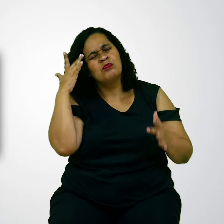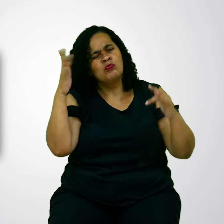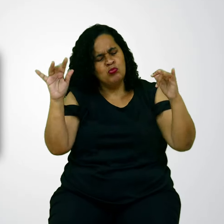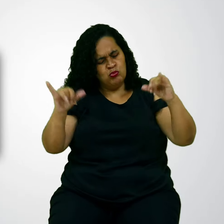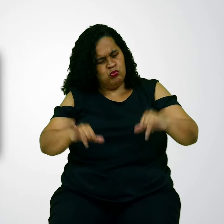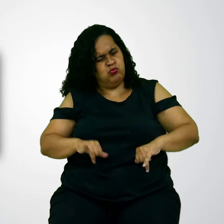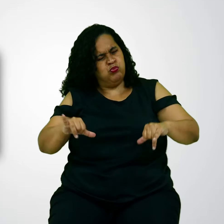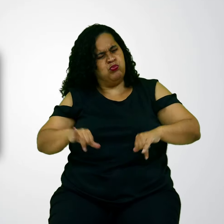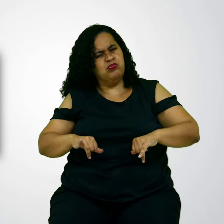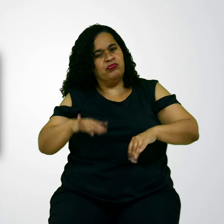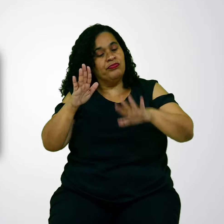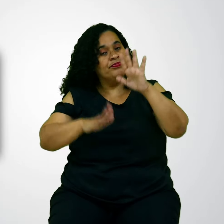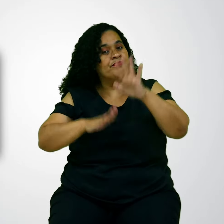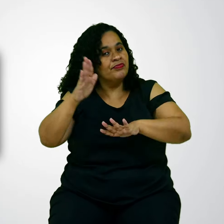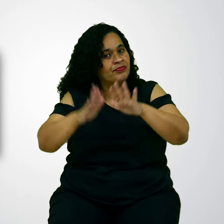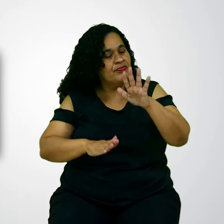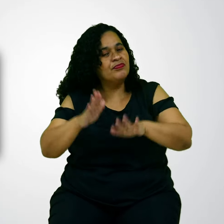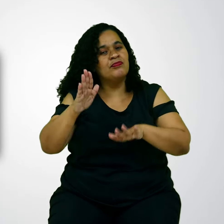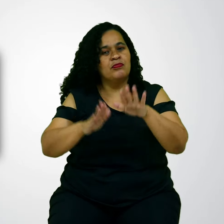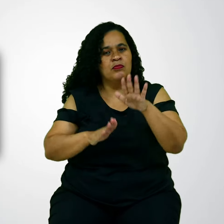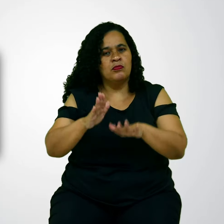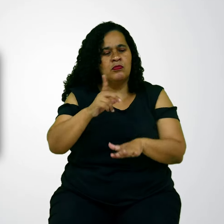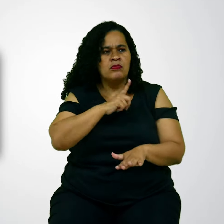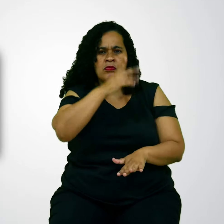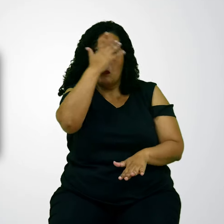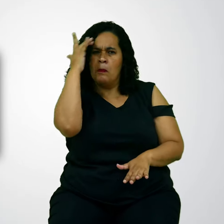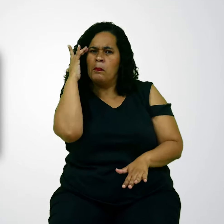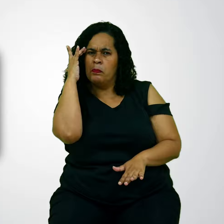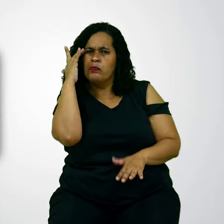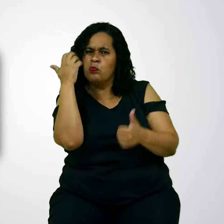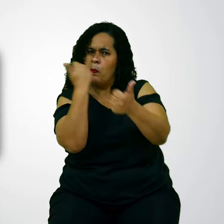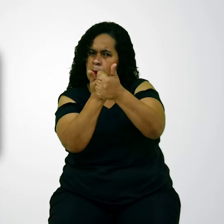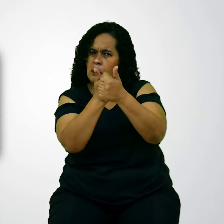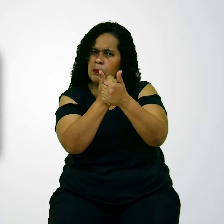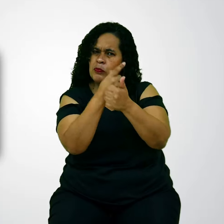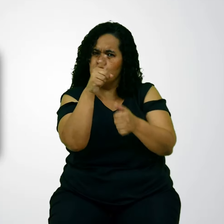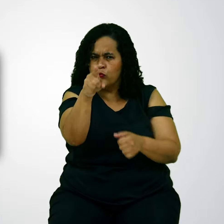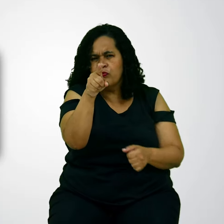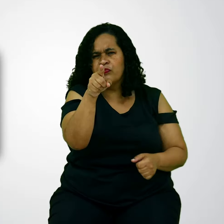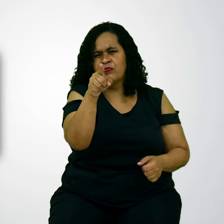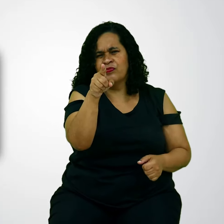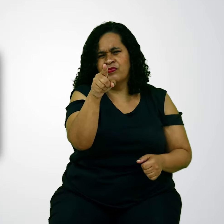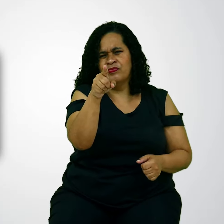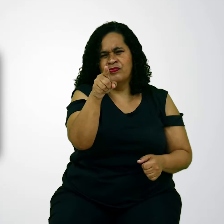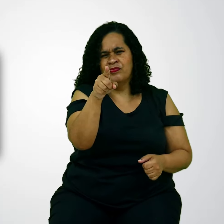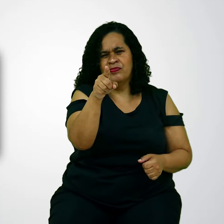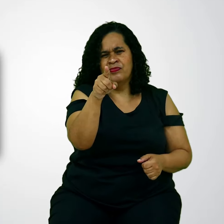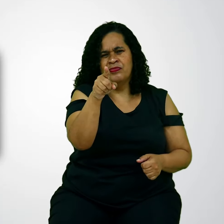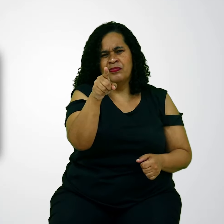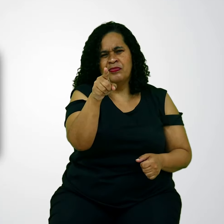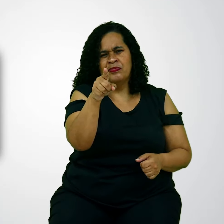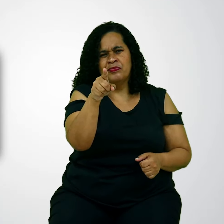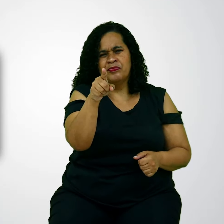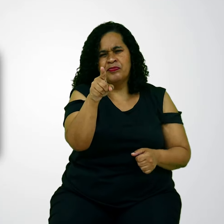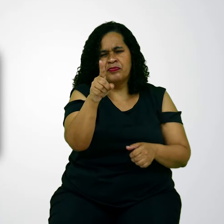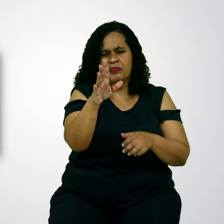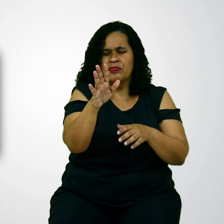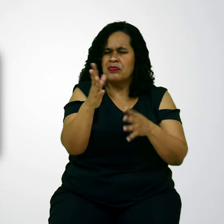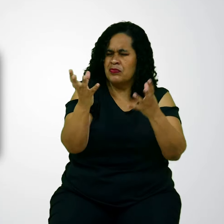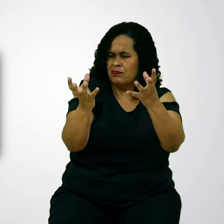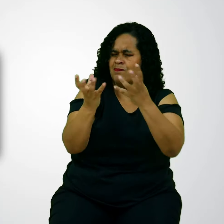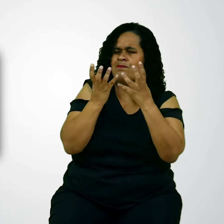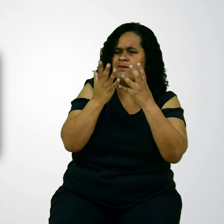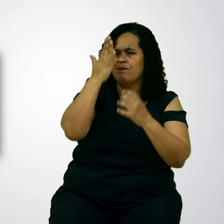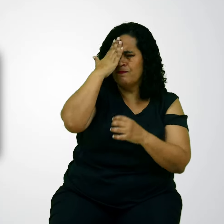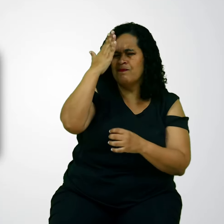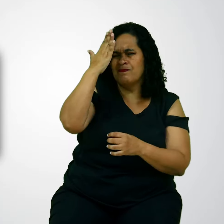vezes tem alguém ali pertinho da gente que até dá uma abertura, que dá indícios do